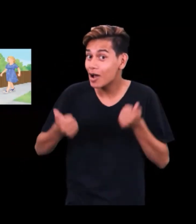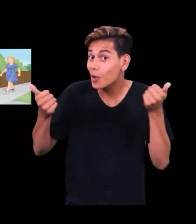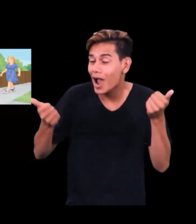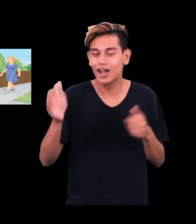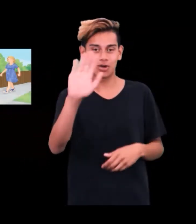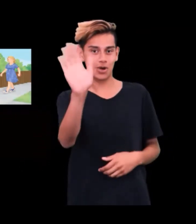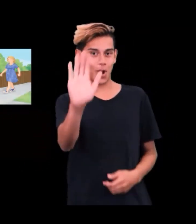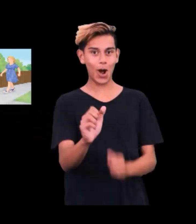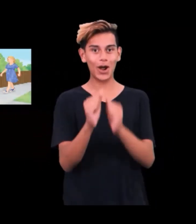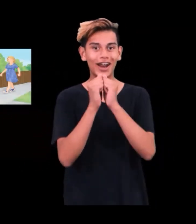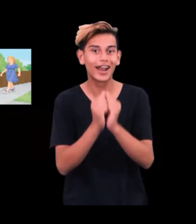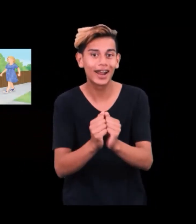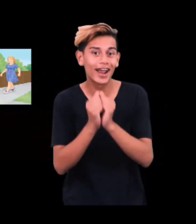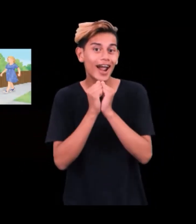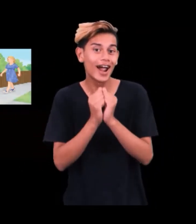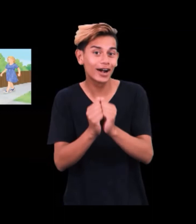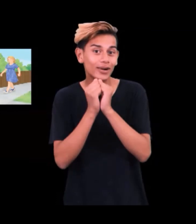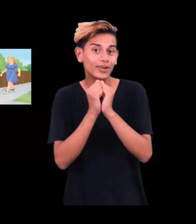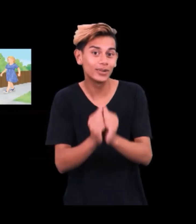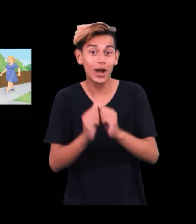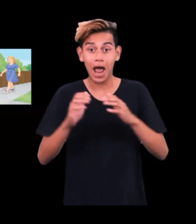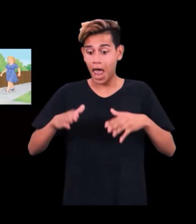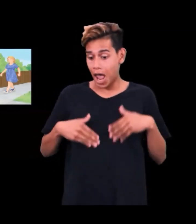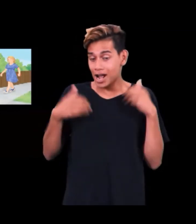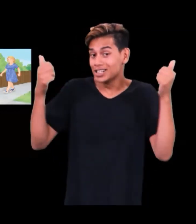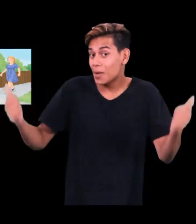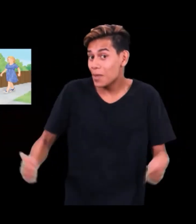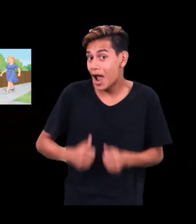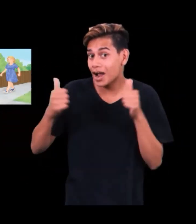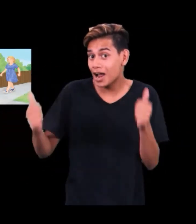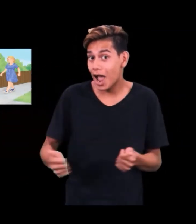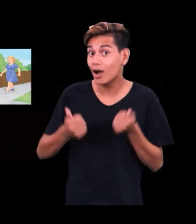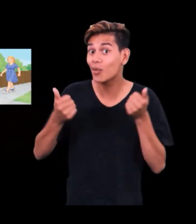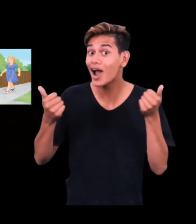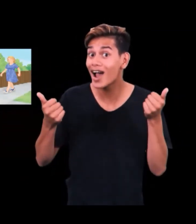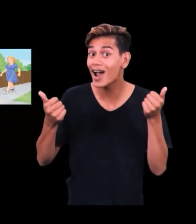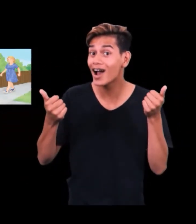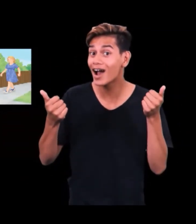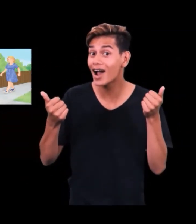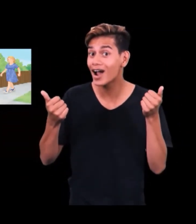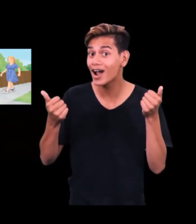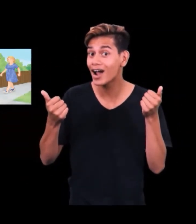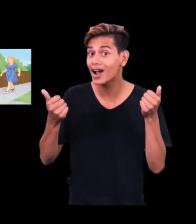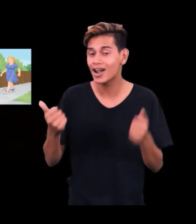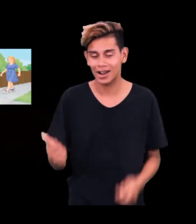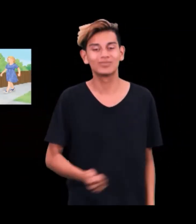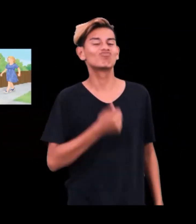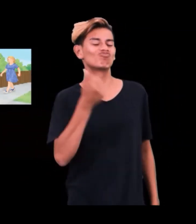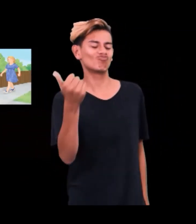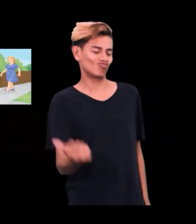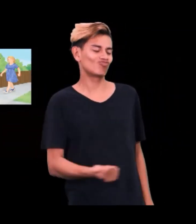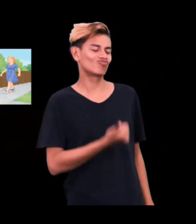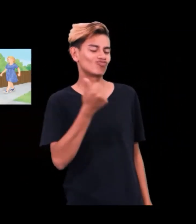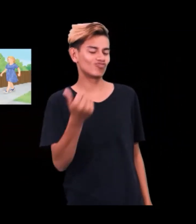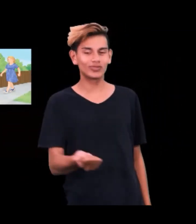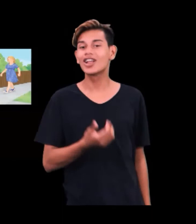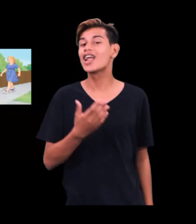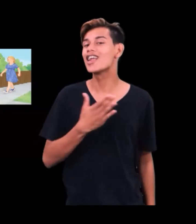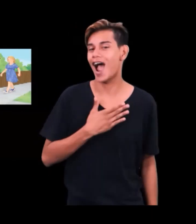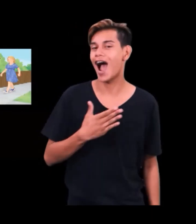koe. Kia ora e ho, ake te pehe a koe. Kei te pai